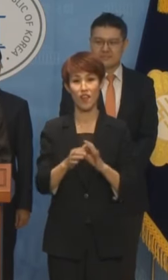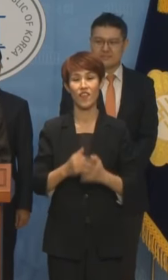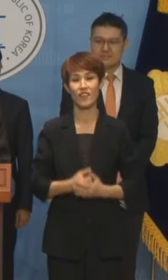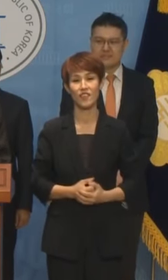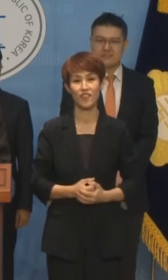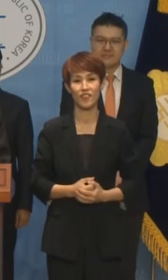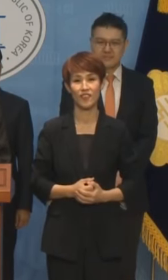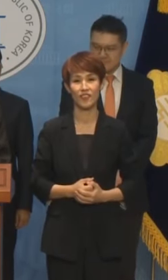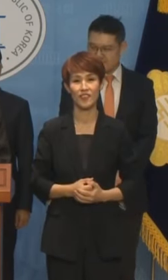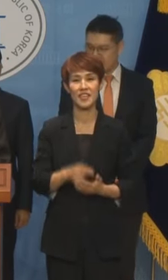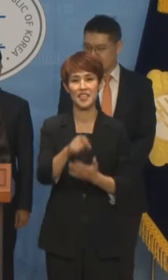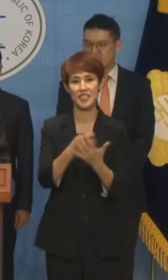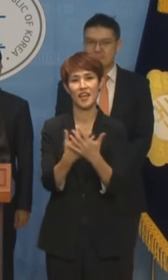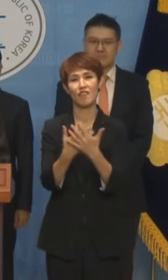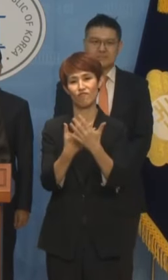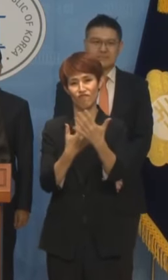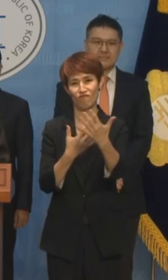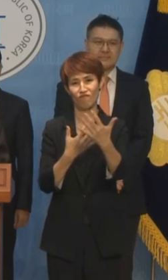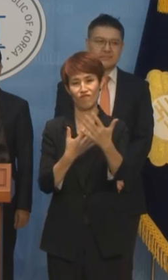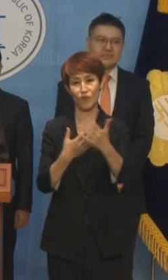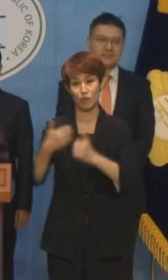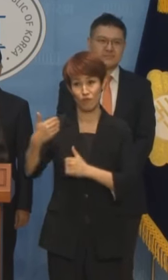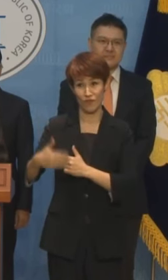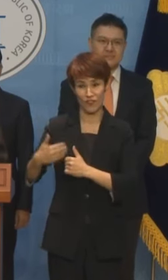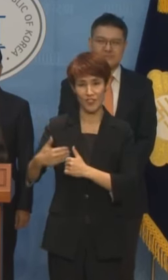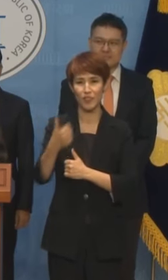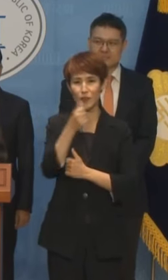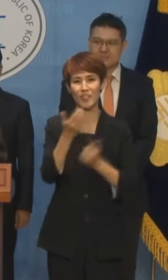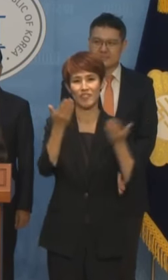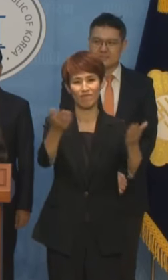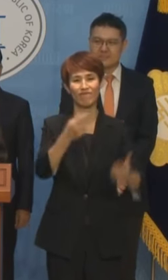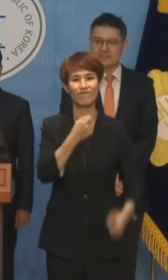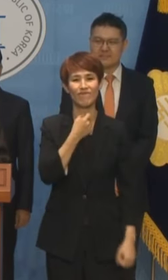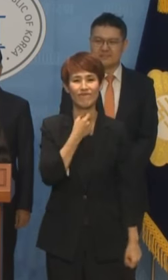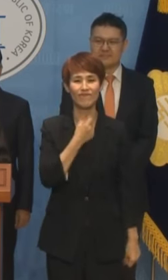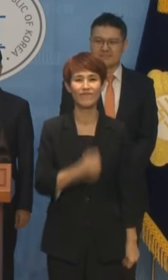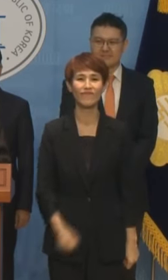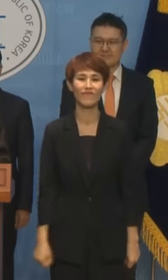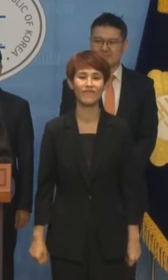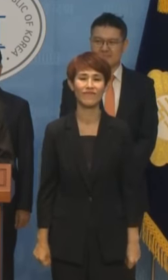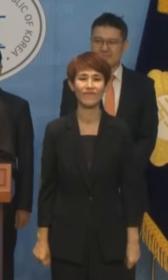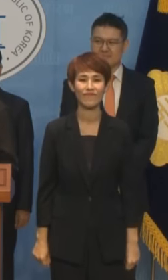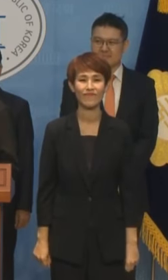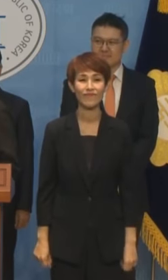소통관을 활용을 한 기자회견 요청이 있어서 이렇게 소개해드리고자 올라왔습니다.